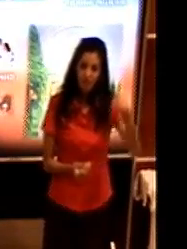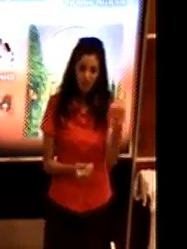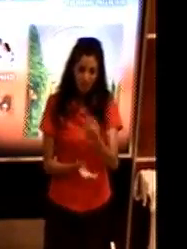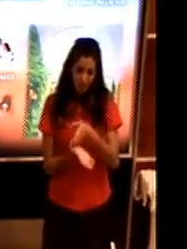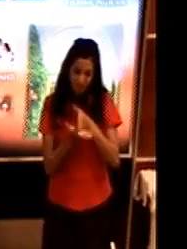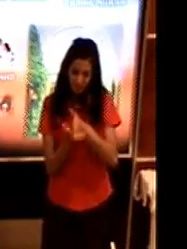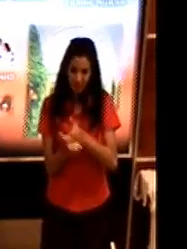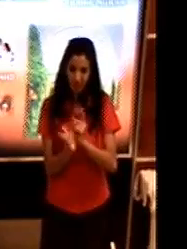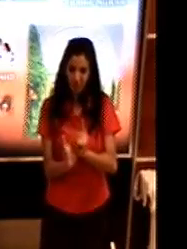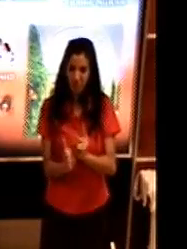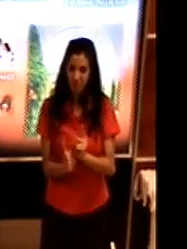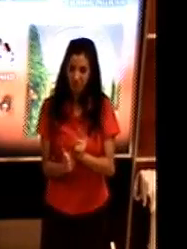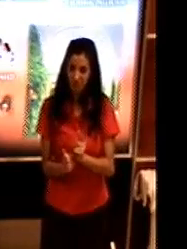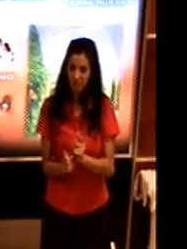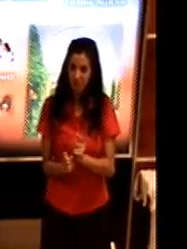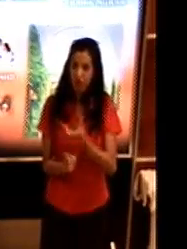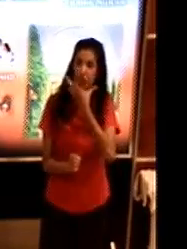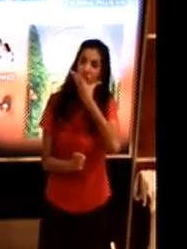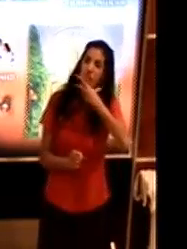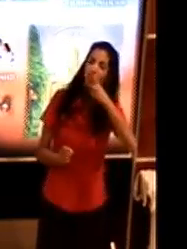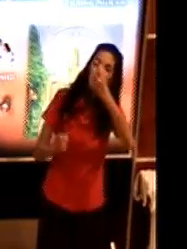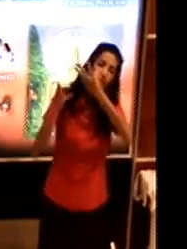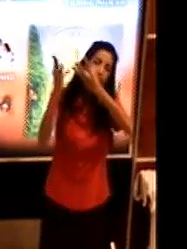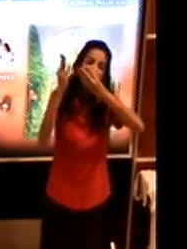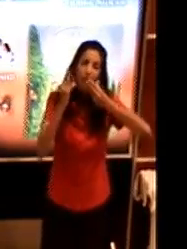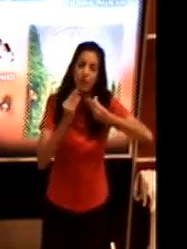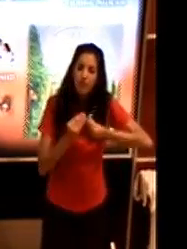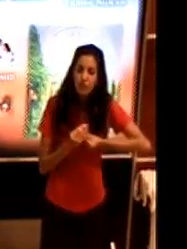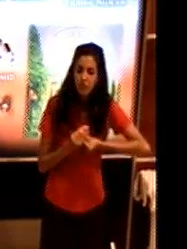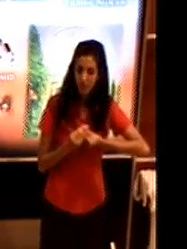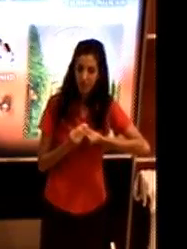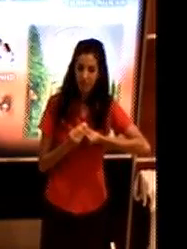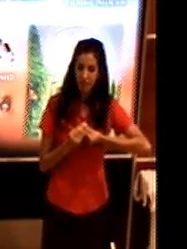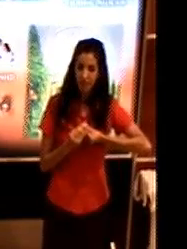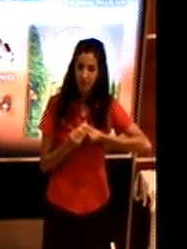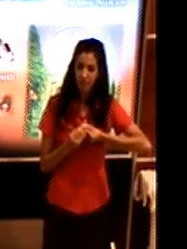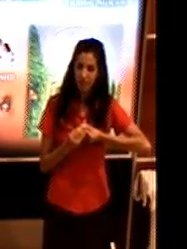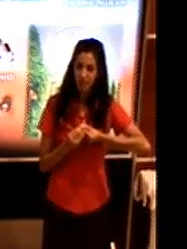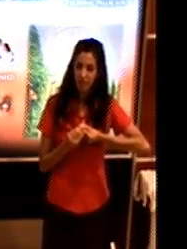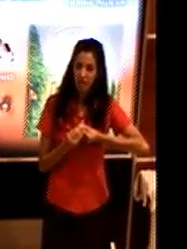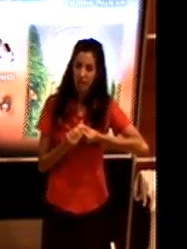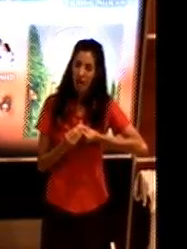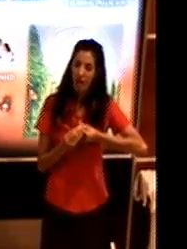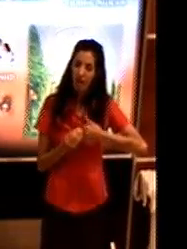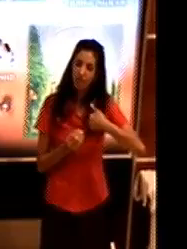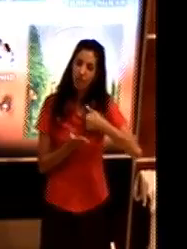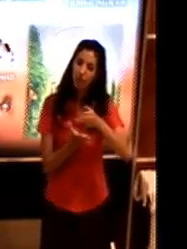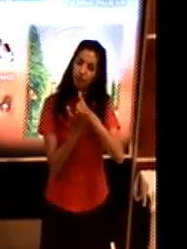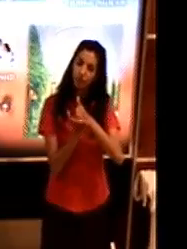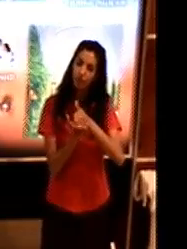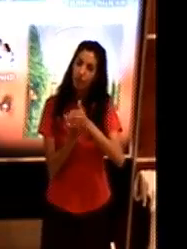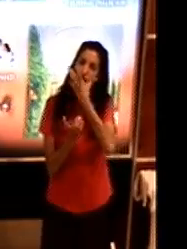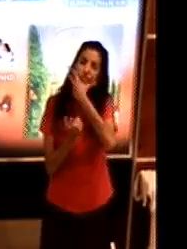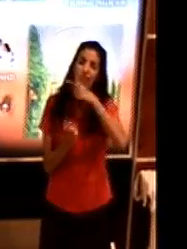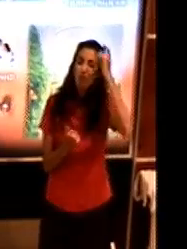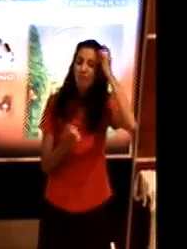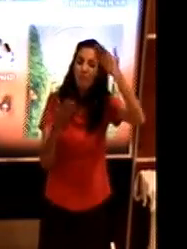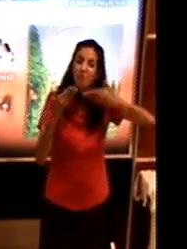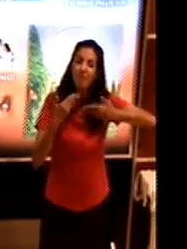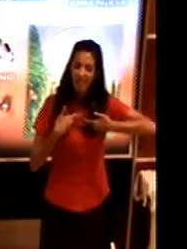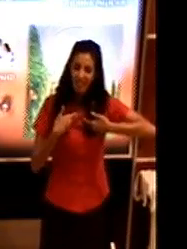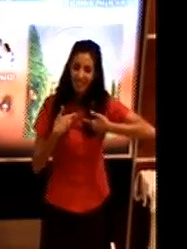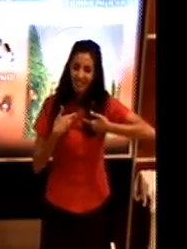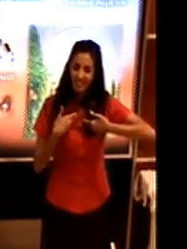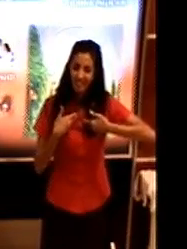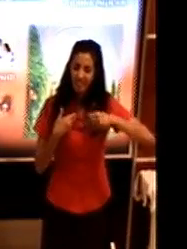Dios. Por la gracia de Cristo puedo obedecer al Todopoderoso. Por la gracia del Señor puedo amar al Todopoderoso.